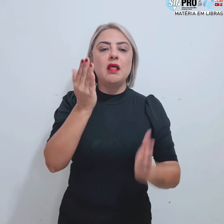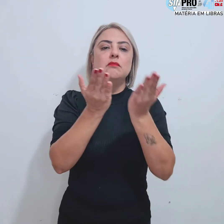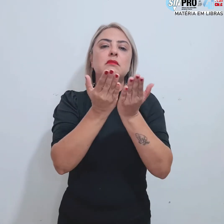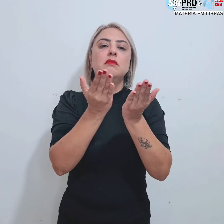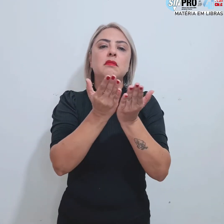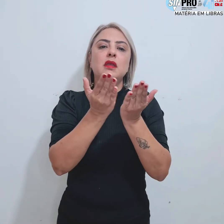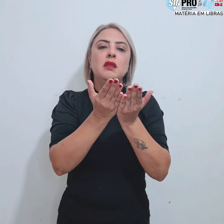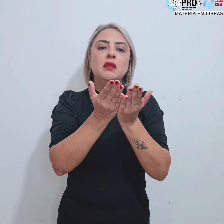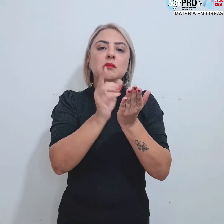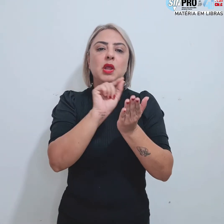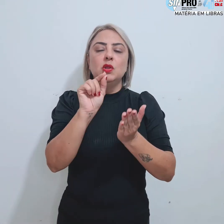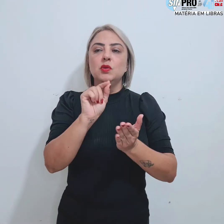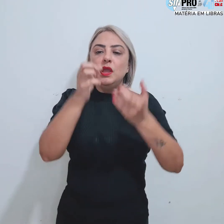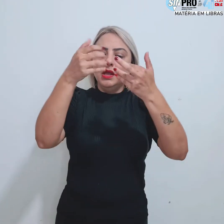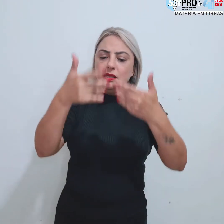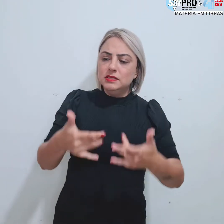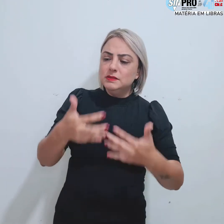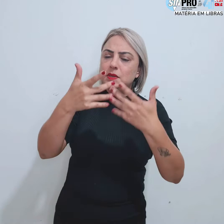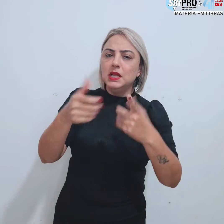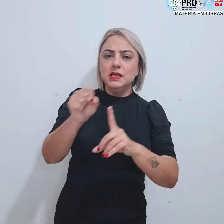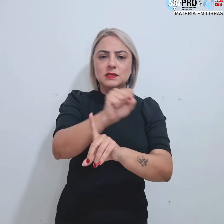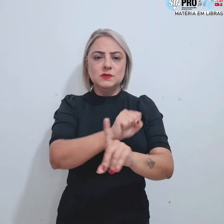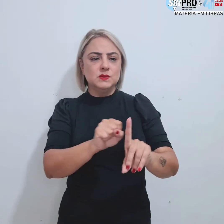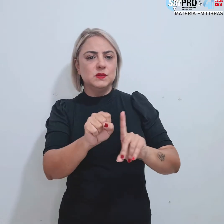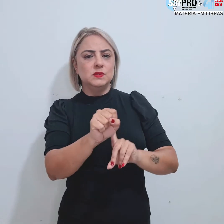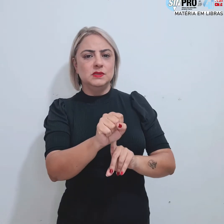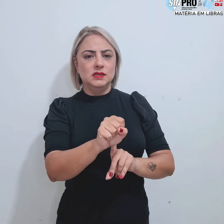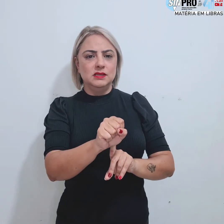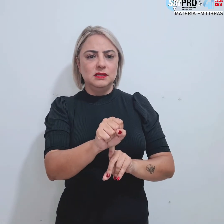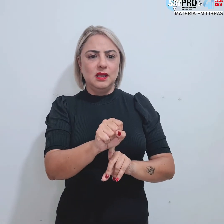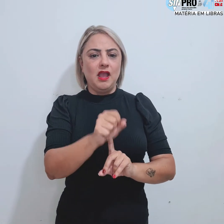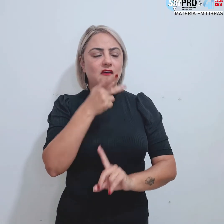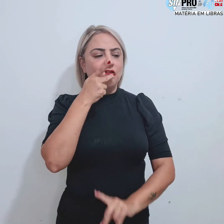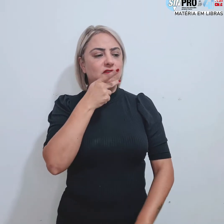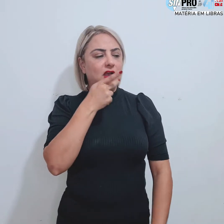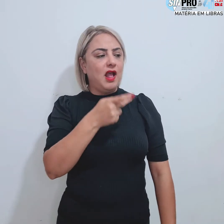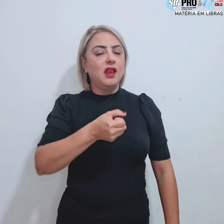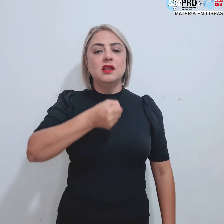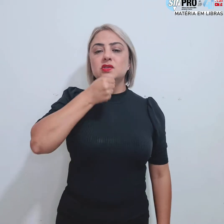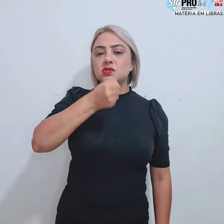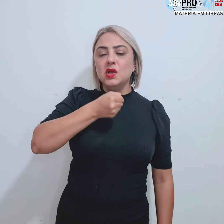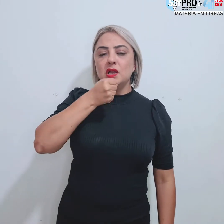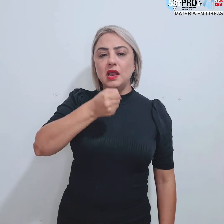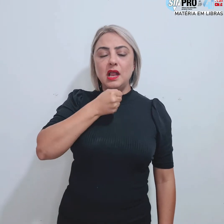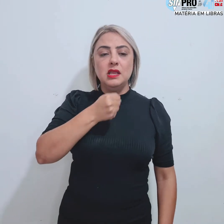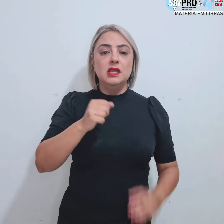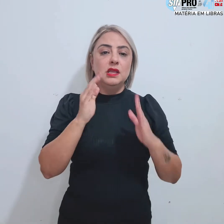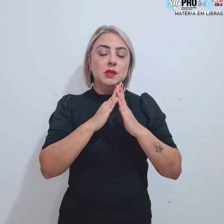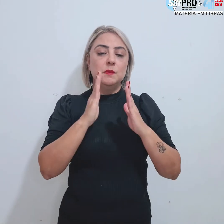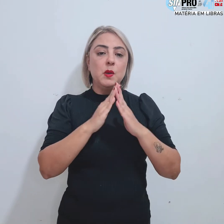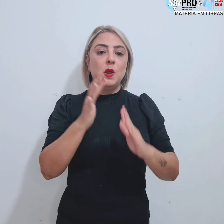a Bíblia do que falando sobre a sociedade, diz a jornalista que mora no Ceará.